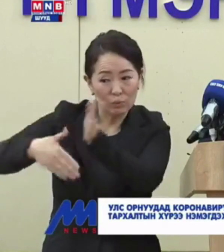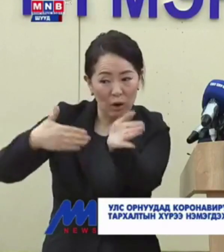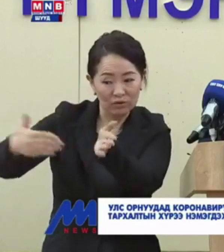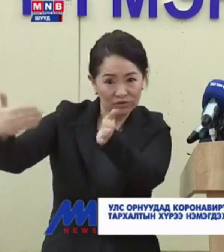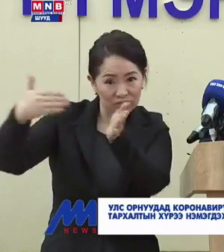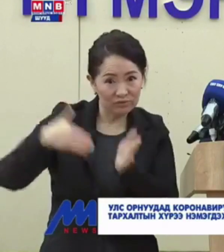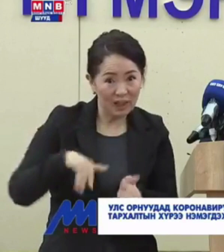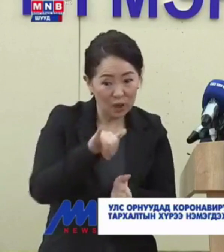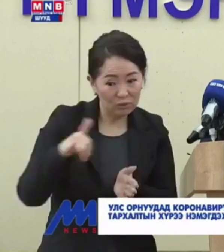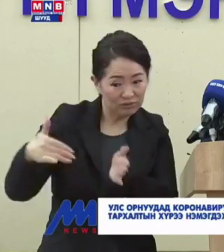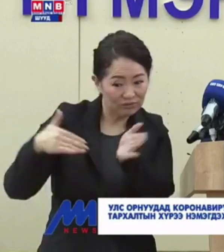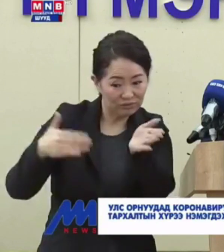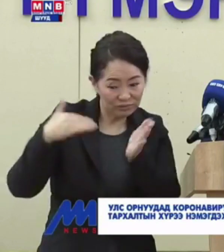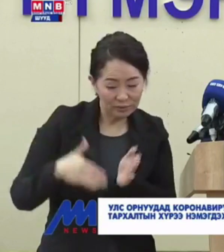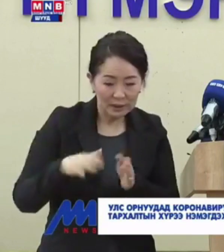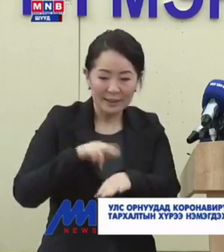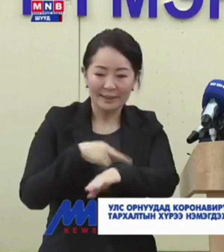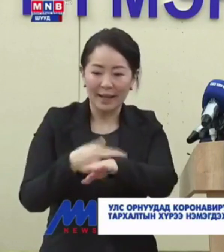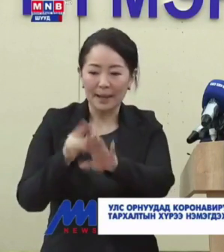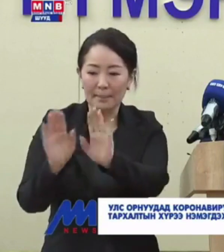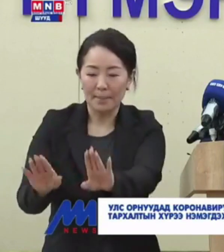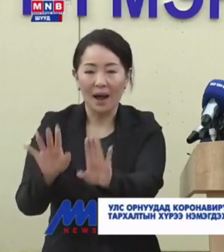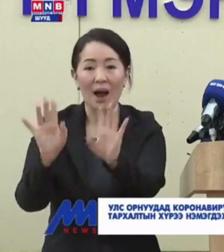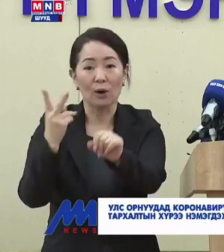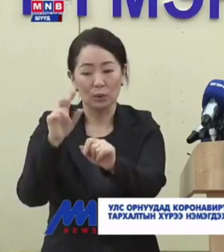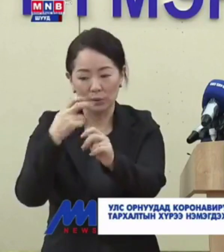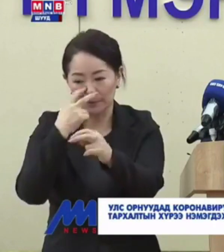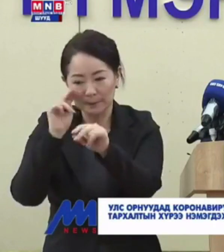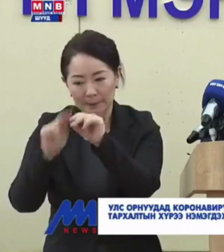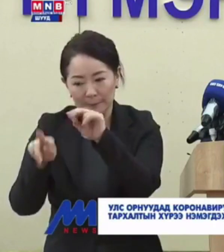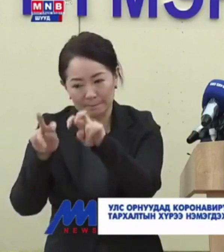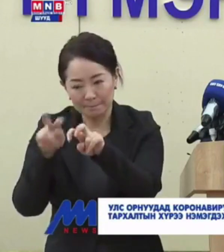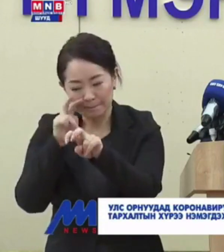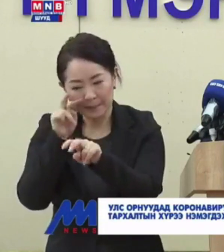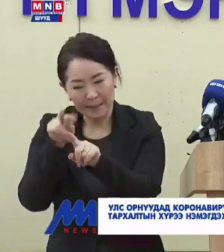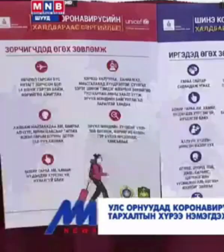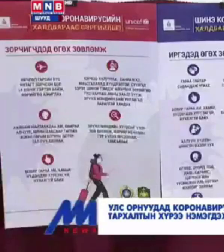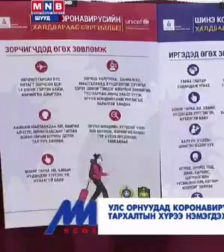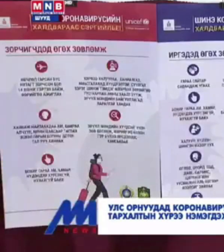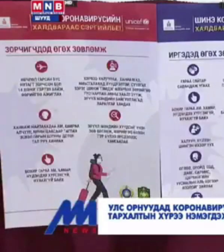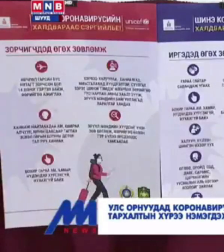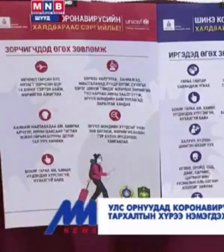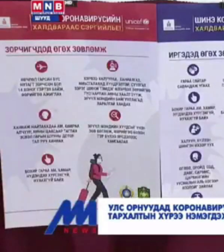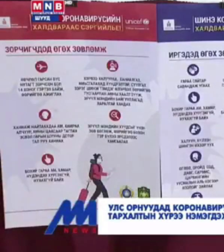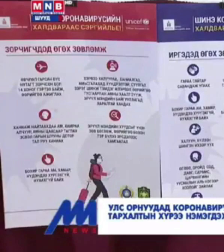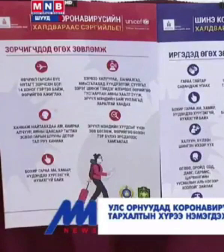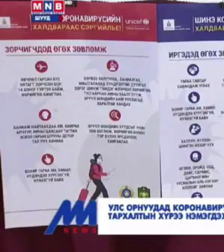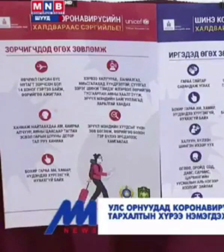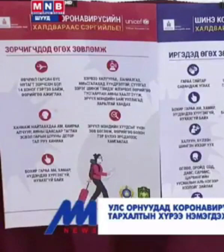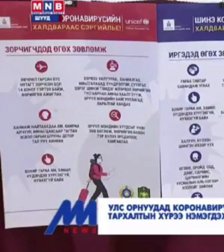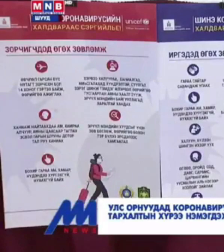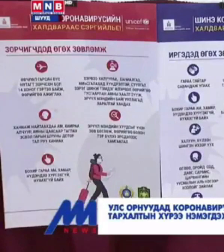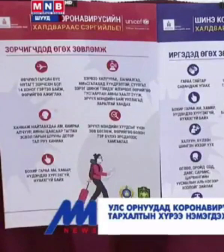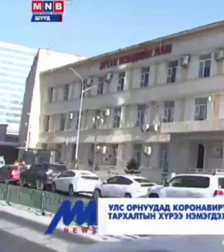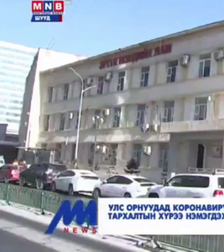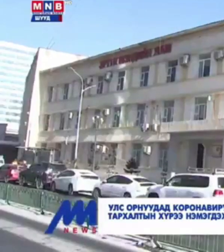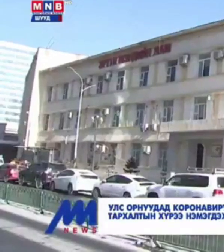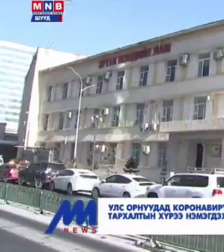хүмүүсийг бол дарханд 12 хүнийг авч ингэж ажиллаж байгаа гэдгийг хэлье.